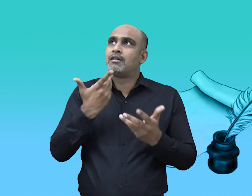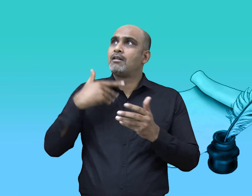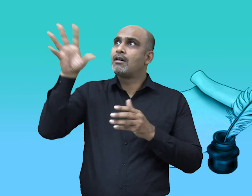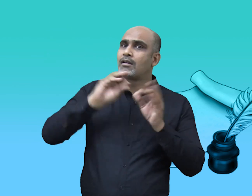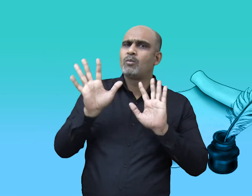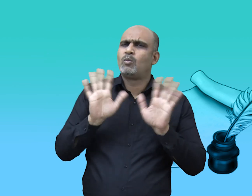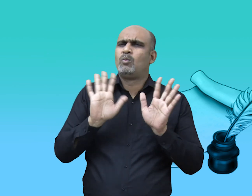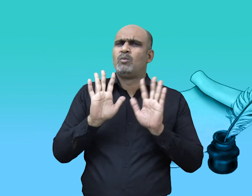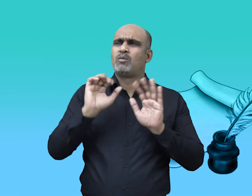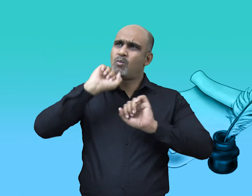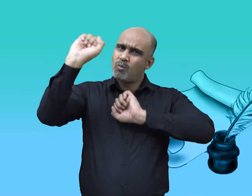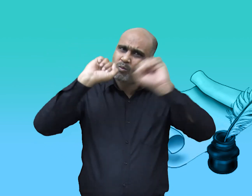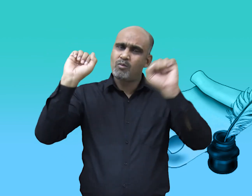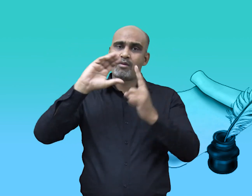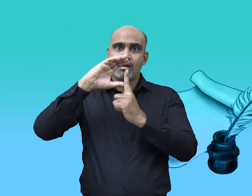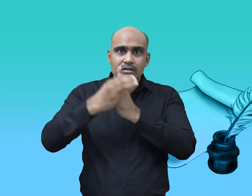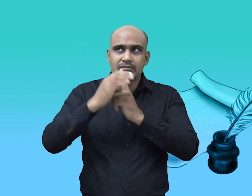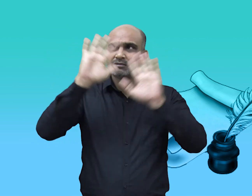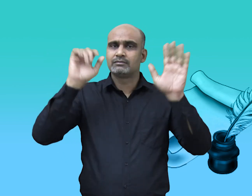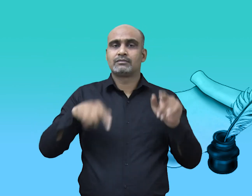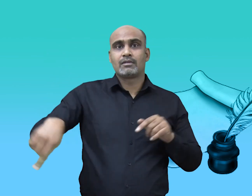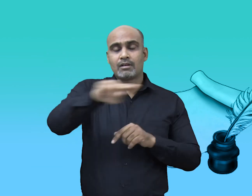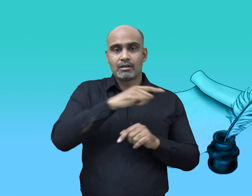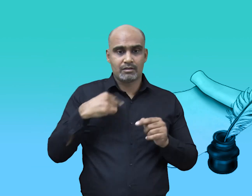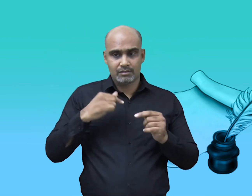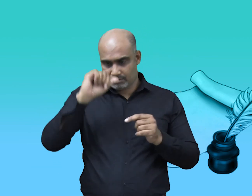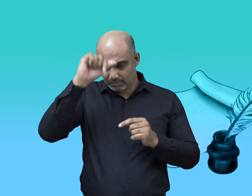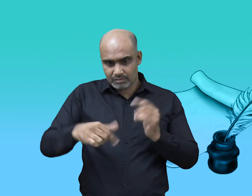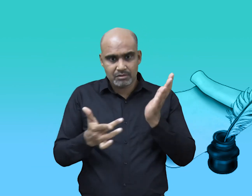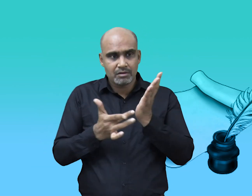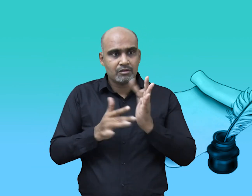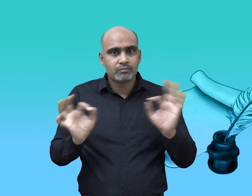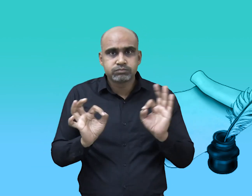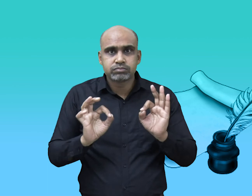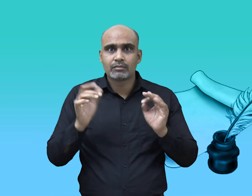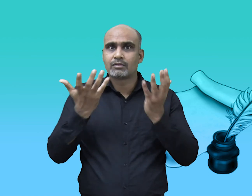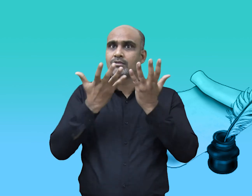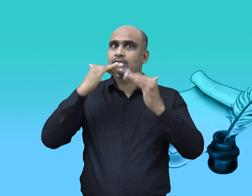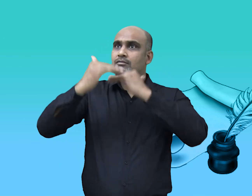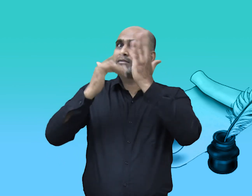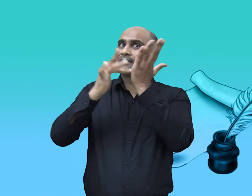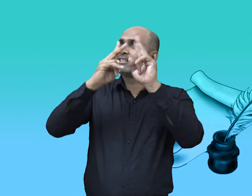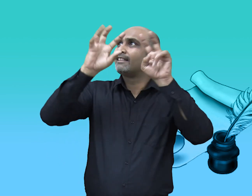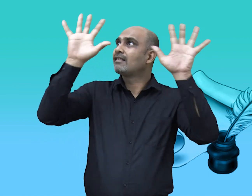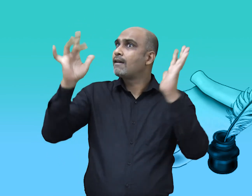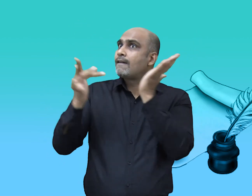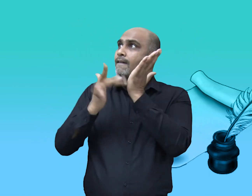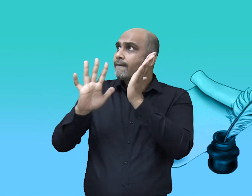है कि किसी दूसरे देश पर निर्भर होकर ही हमारे देश में विकास हो सकता है। यदि दूसरे देशों से हमें आधुनिक तकनीकों